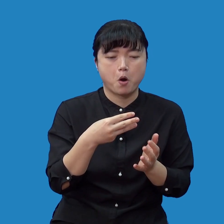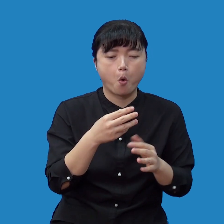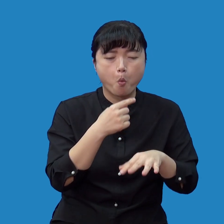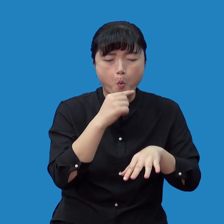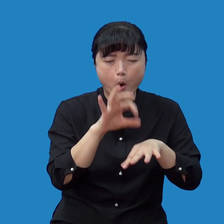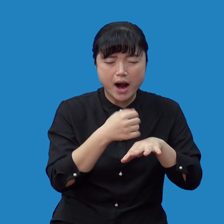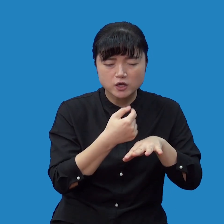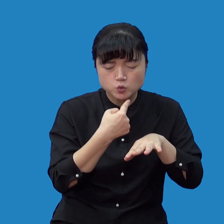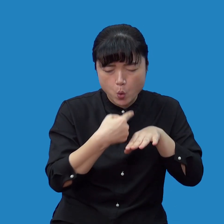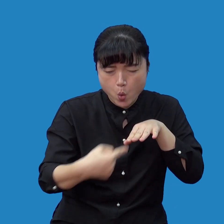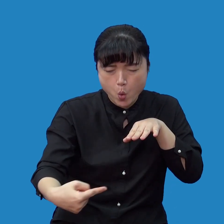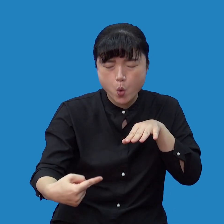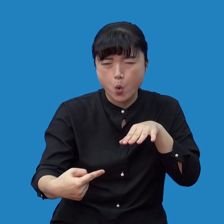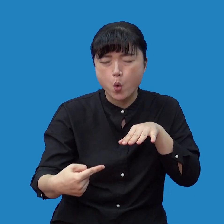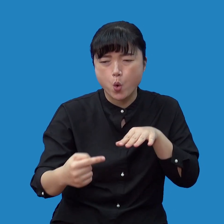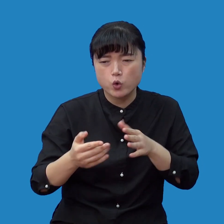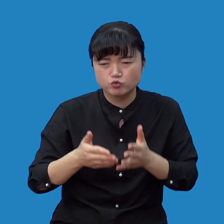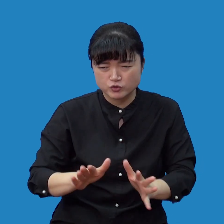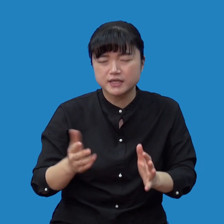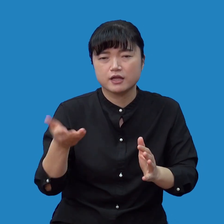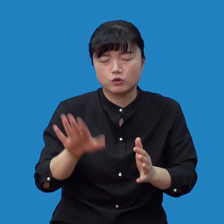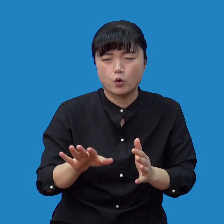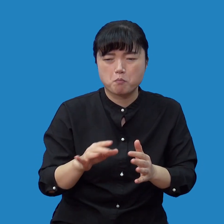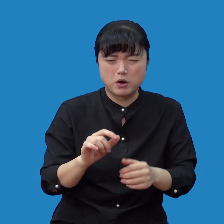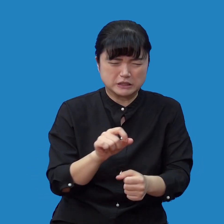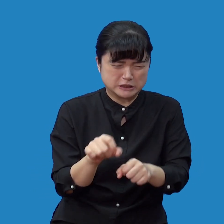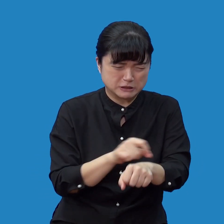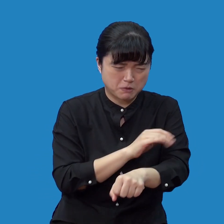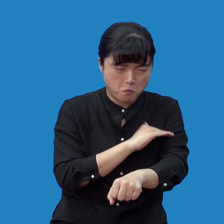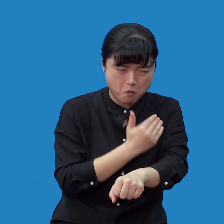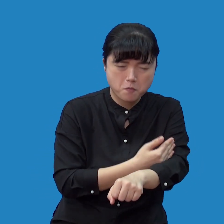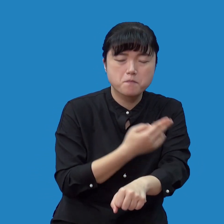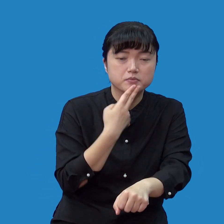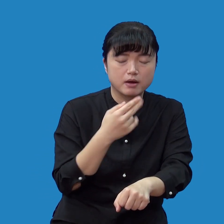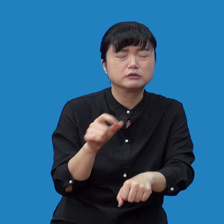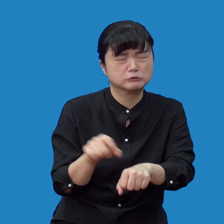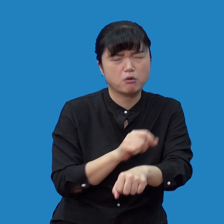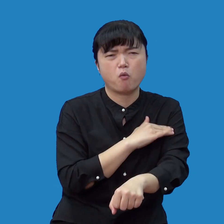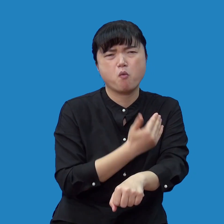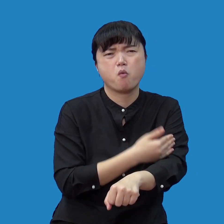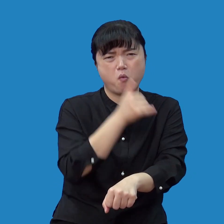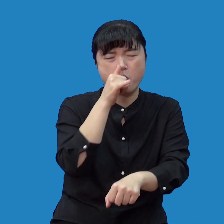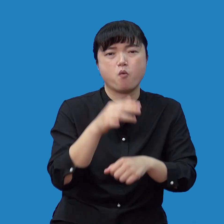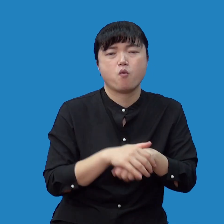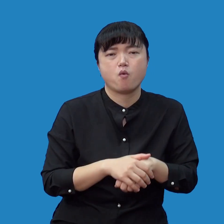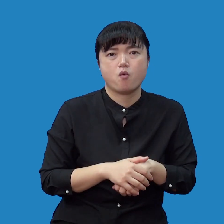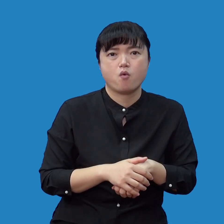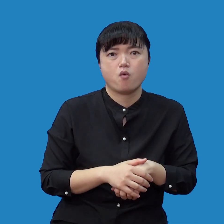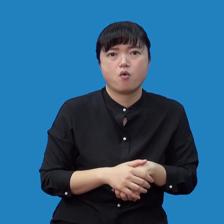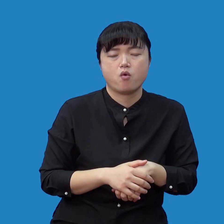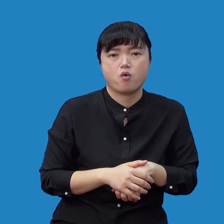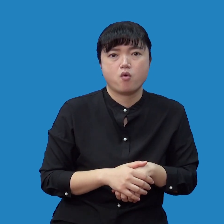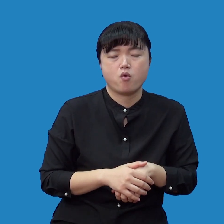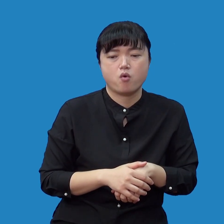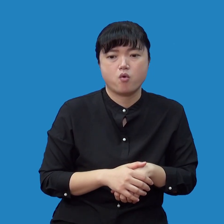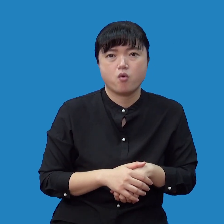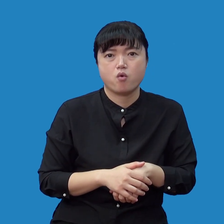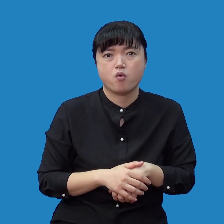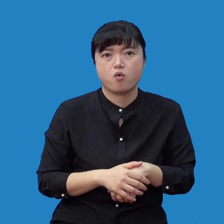불구하고 영국에서의 그 왕족은 대단한 특권을 가집니다. 근데 하물며 이 고대 세계에서,